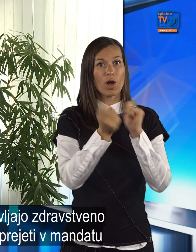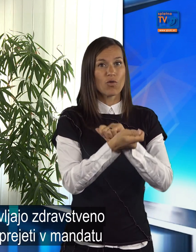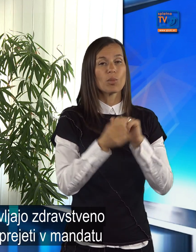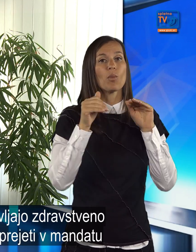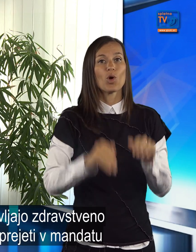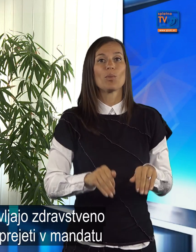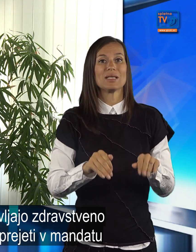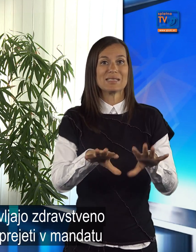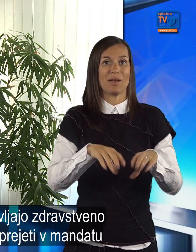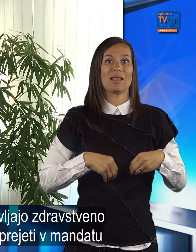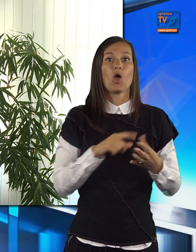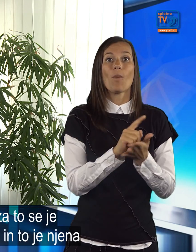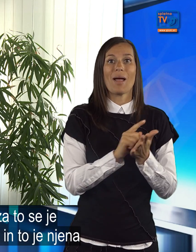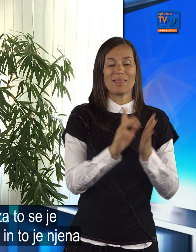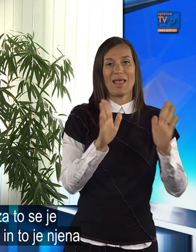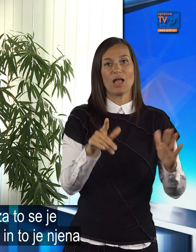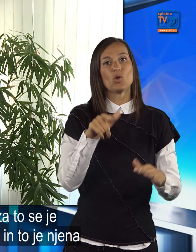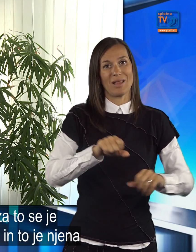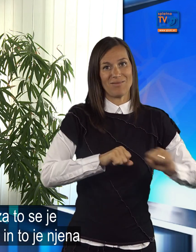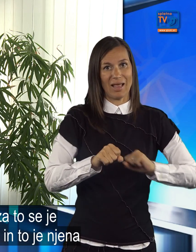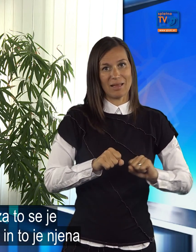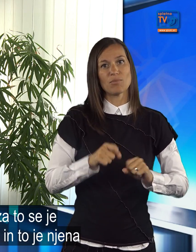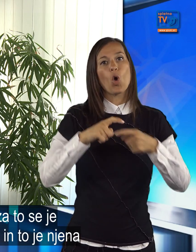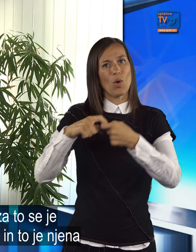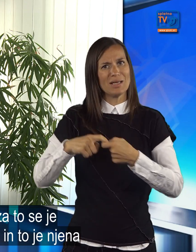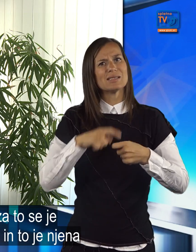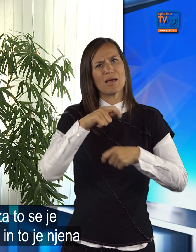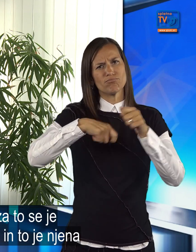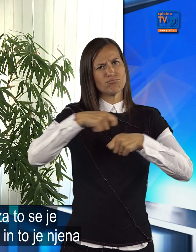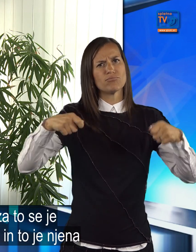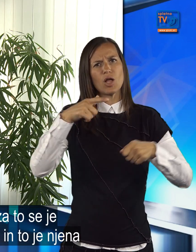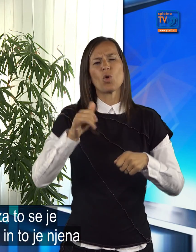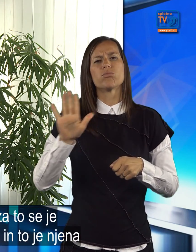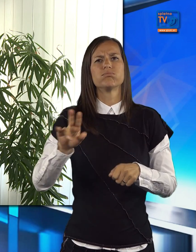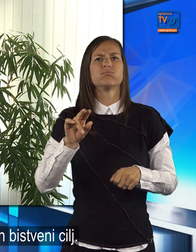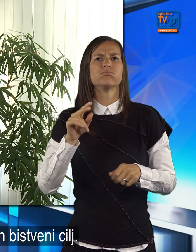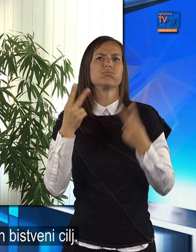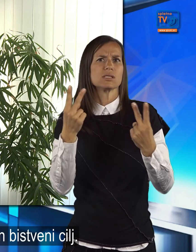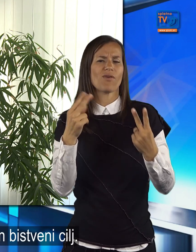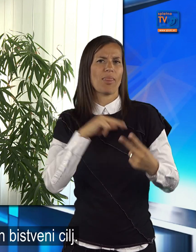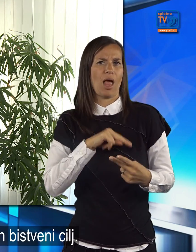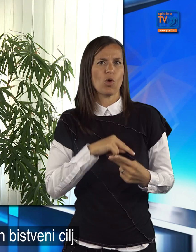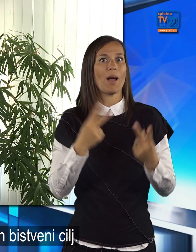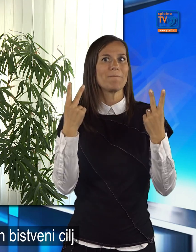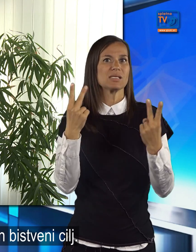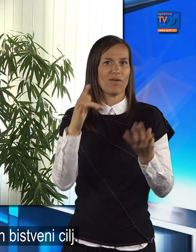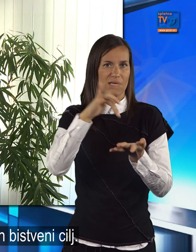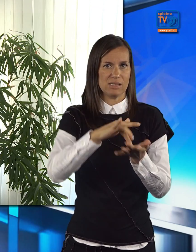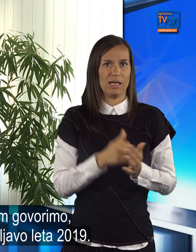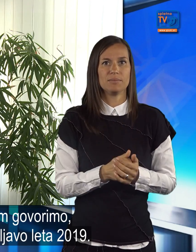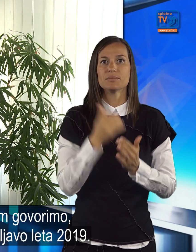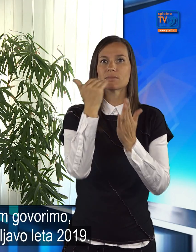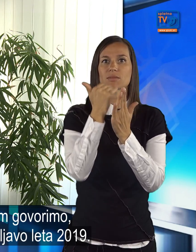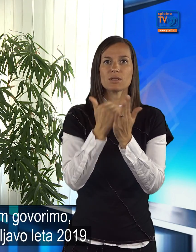zdravstveno reformo, morajo biti sprejeti v mandatu te vlade, ker zato se je koalicija zavezala in to je njen bistvena naloga in bistveni cilj.